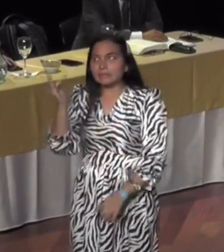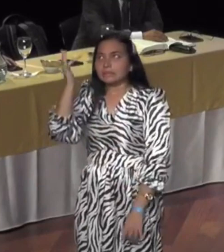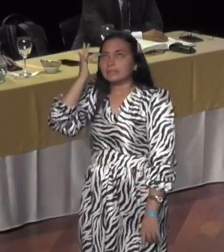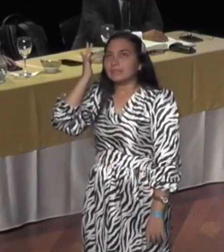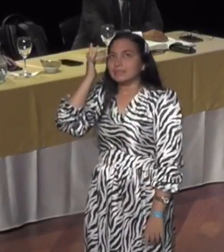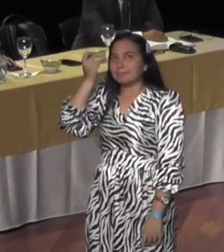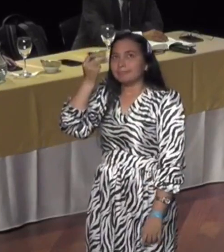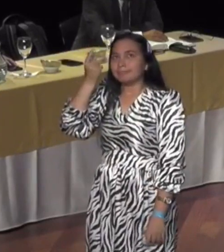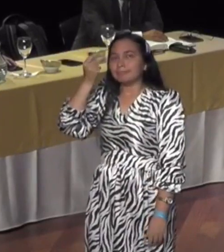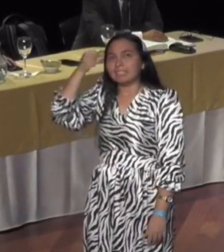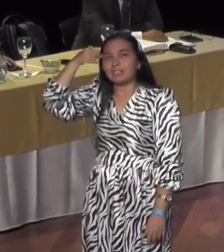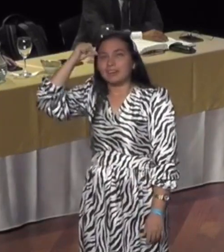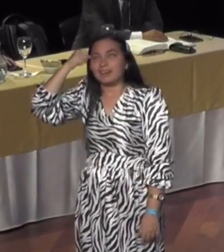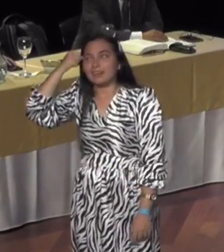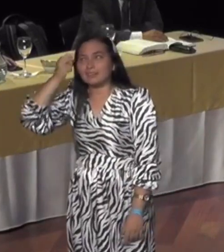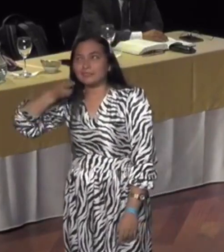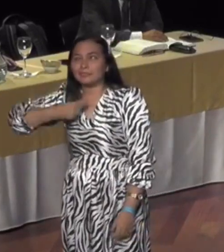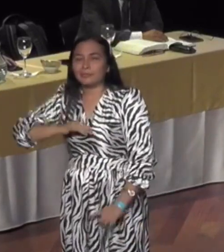es un tesoro.